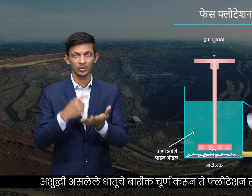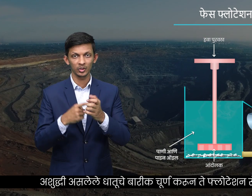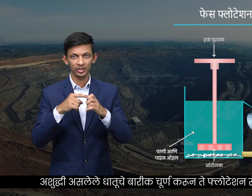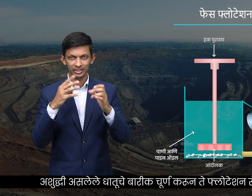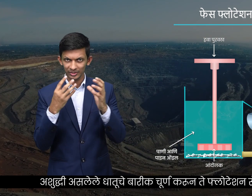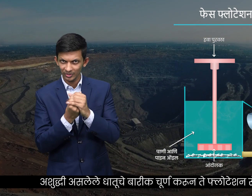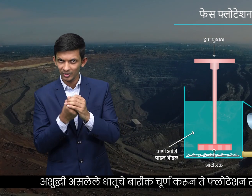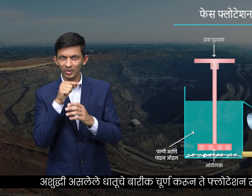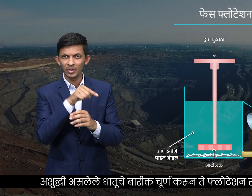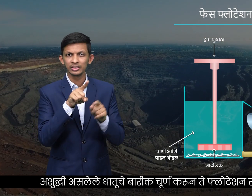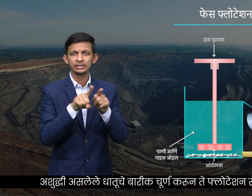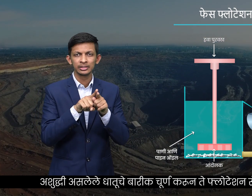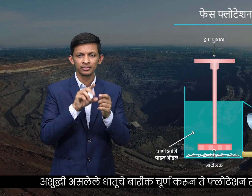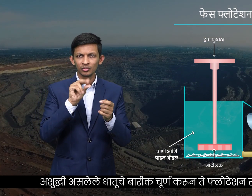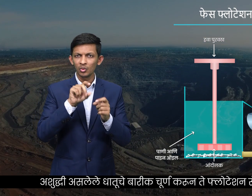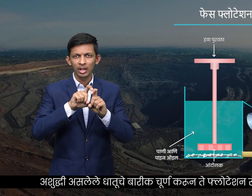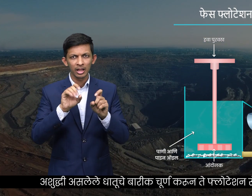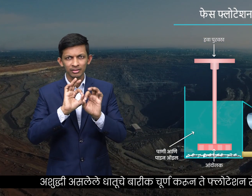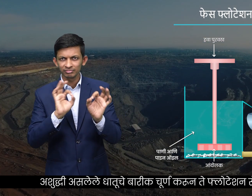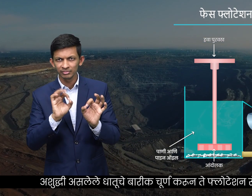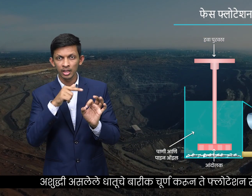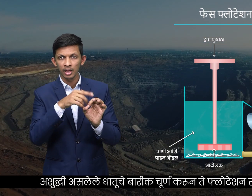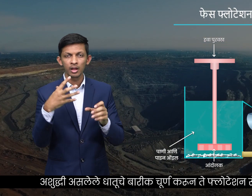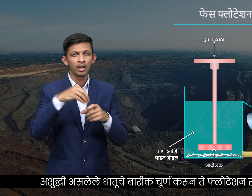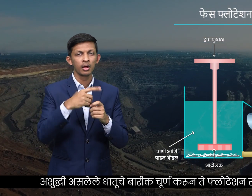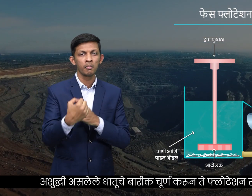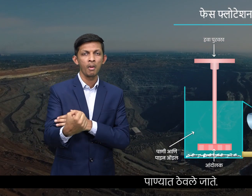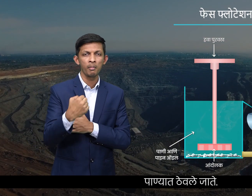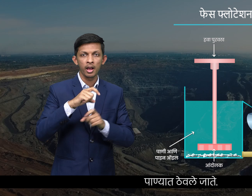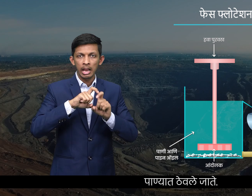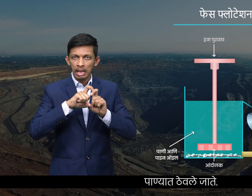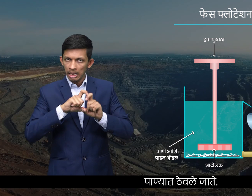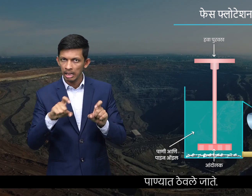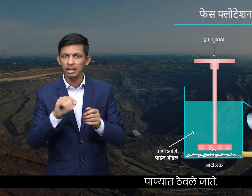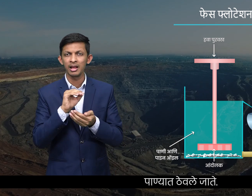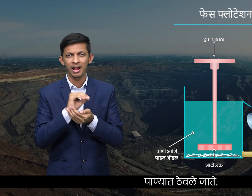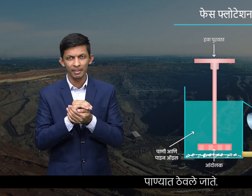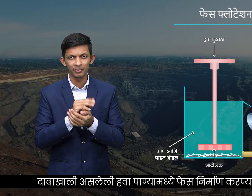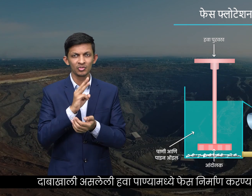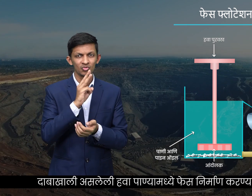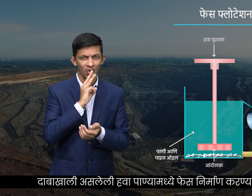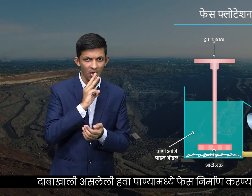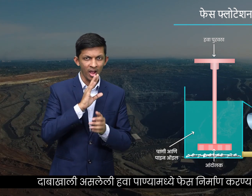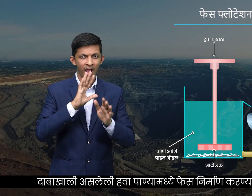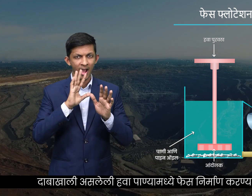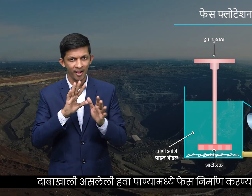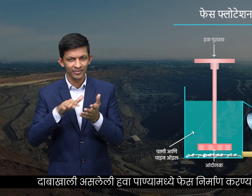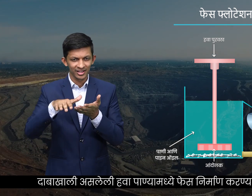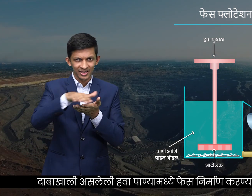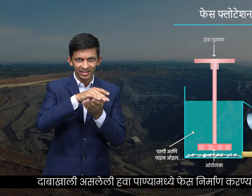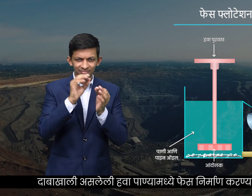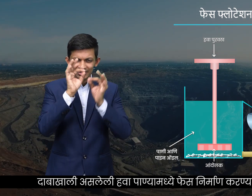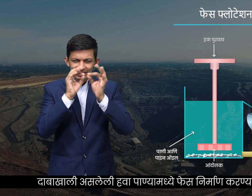अशुद्धी असलेले धातूचे बारीक चूर्ण करून ते फ्लोटेशन सेलमध्ये घेतलेल्या पाण्यात ठेवले जातात. दाबाखाली असलेली